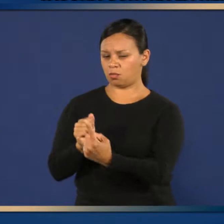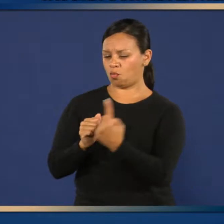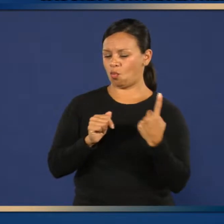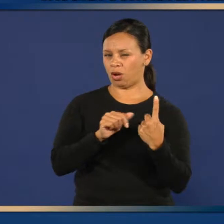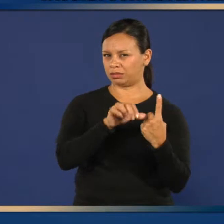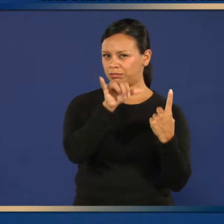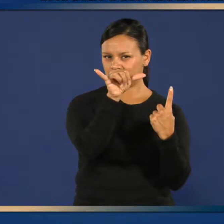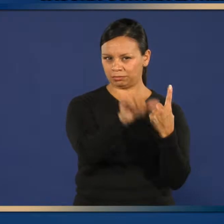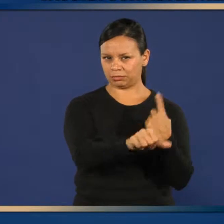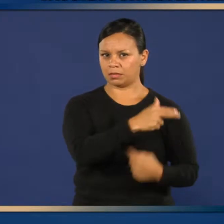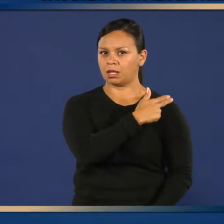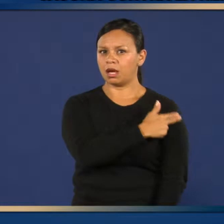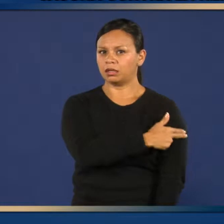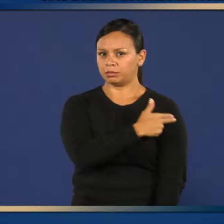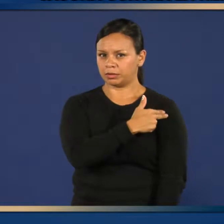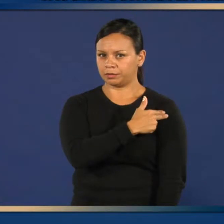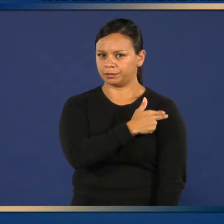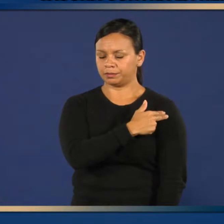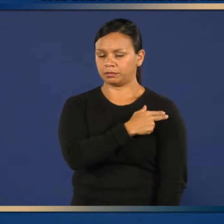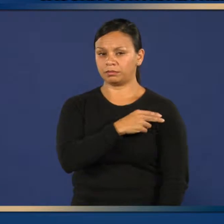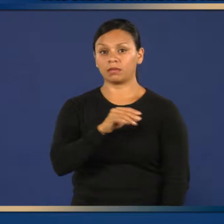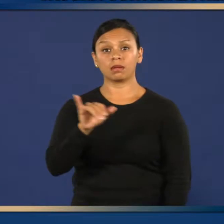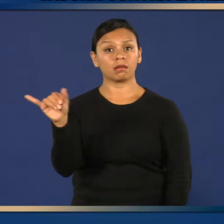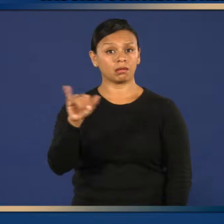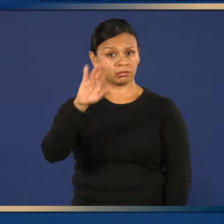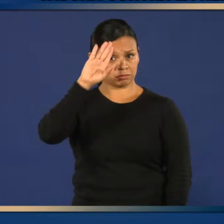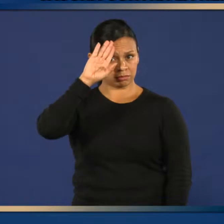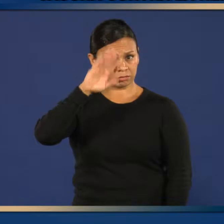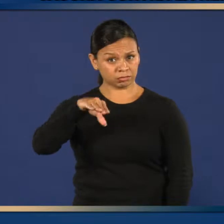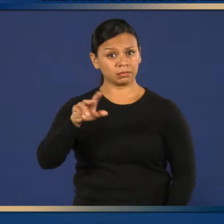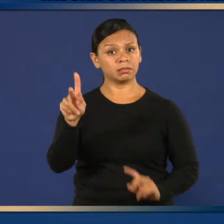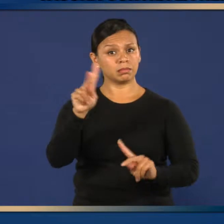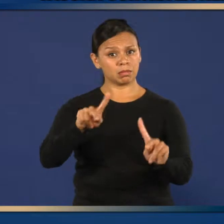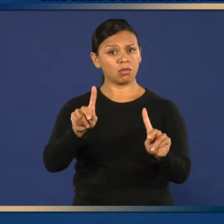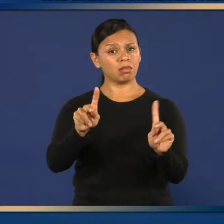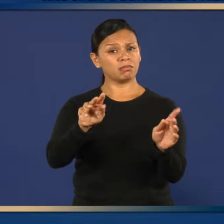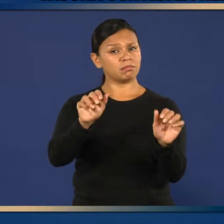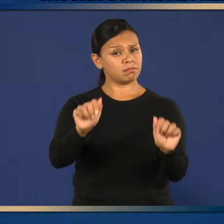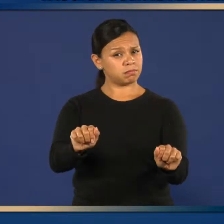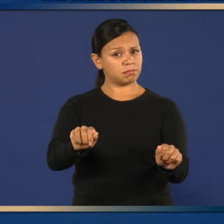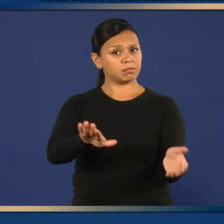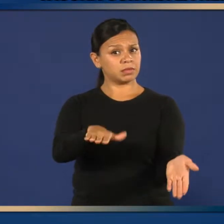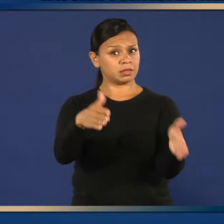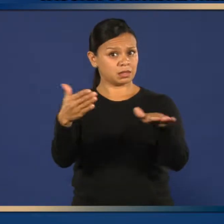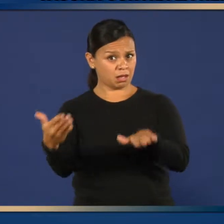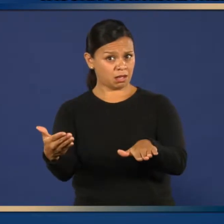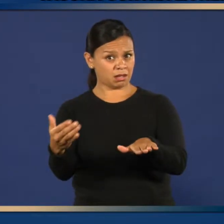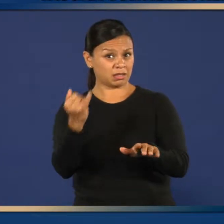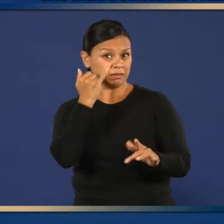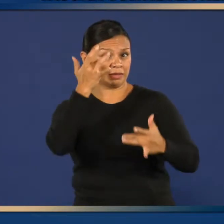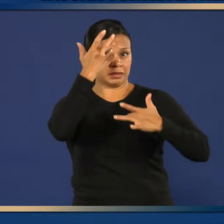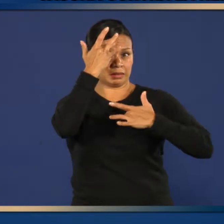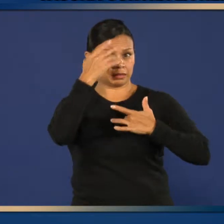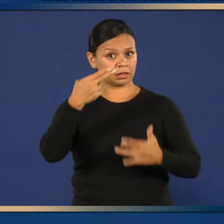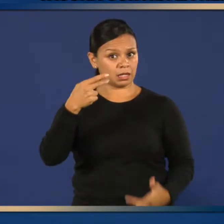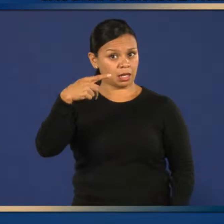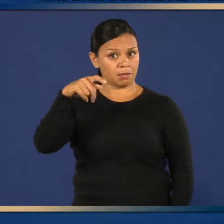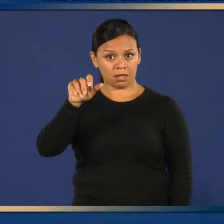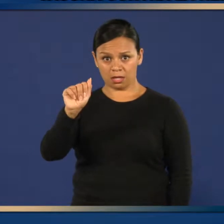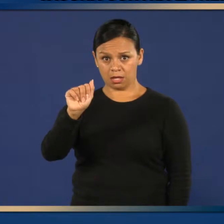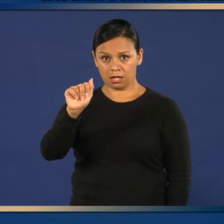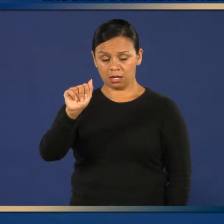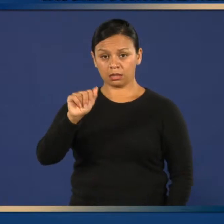algunos casos las personas mueren a causa de la hepatitis a cerca de 3 a 5